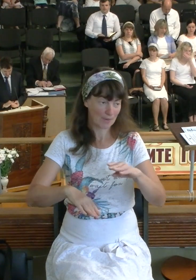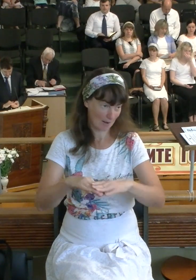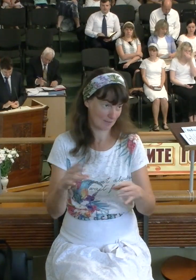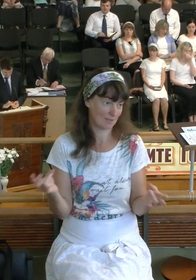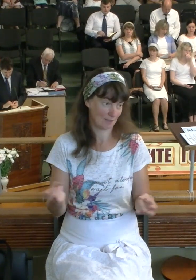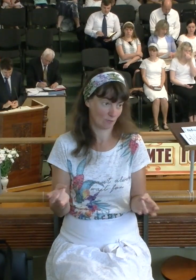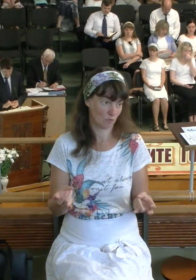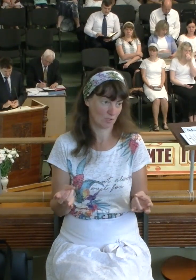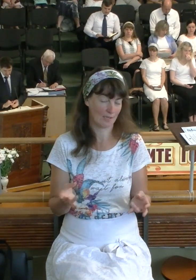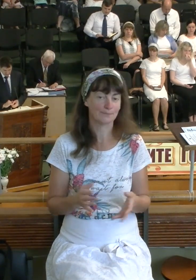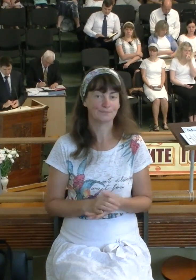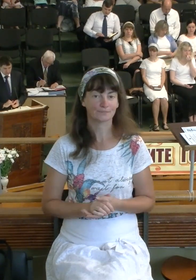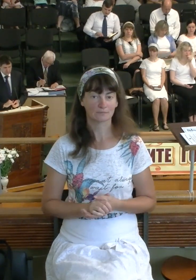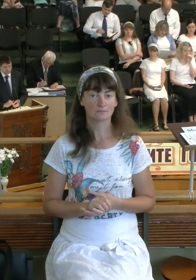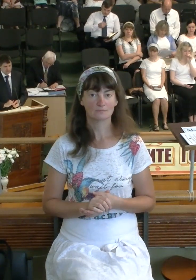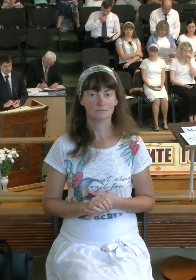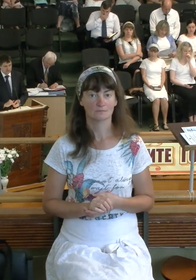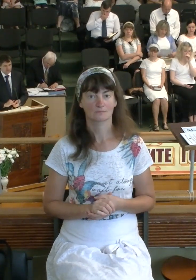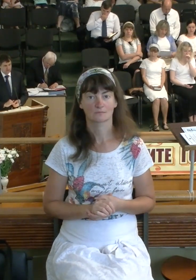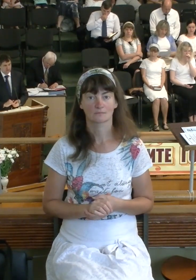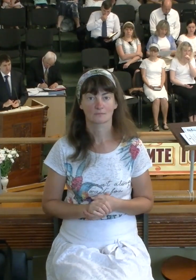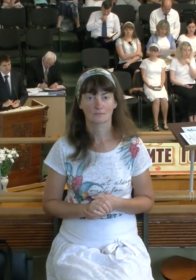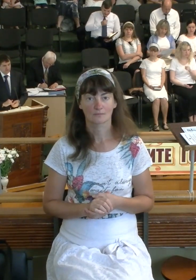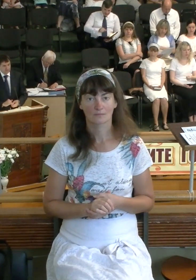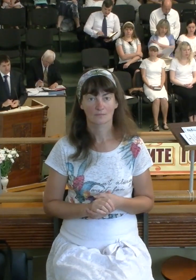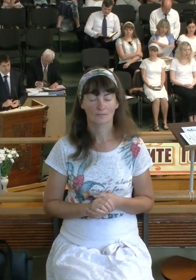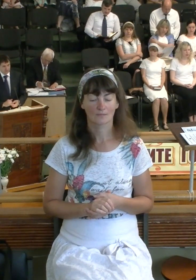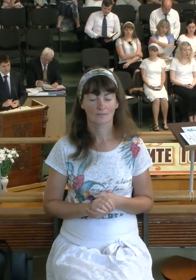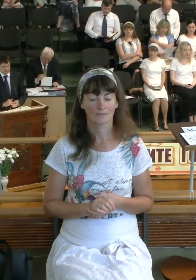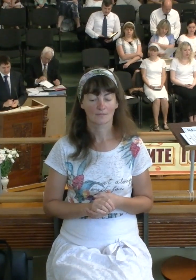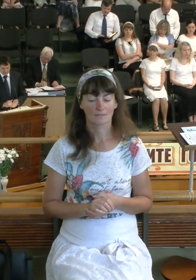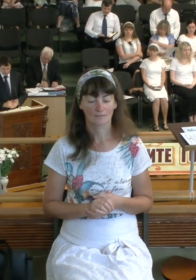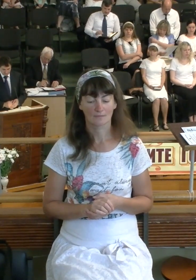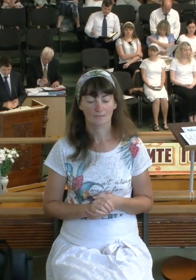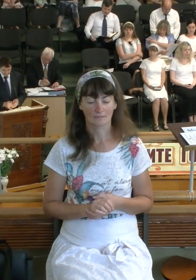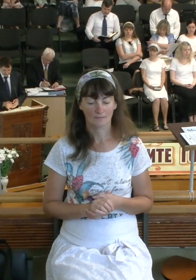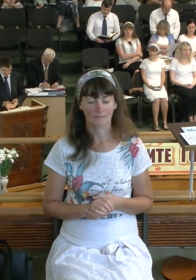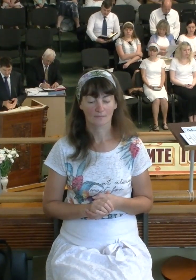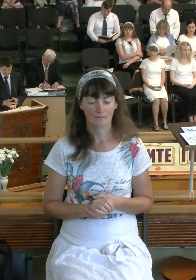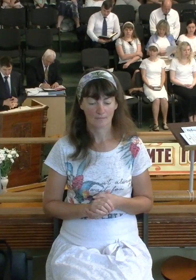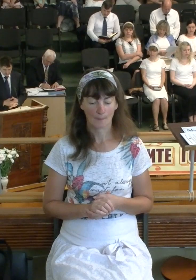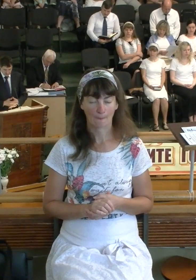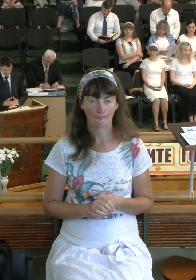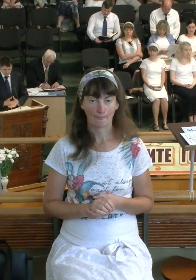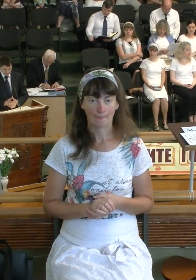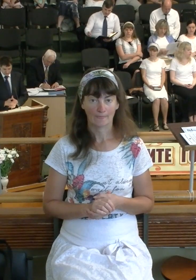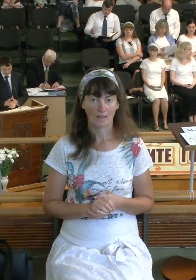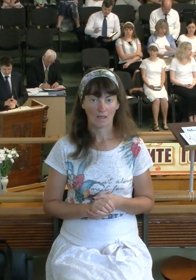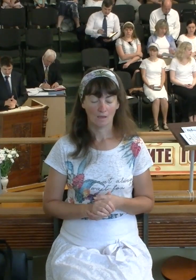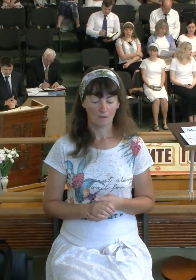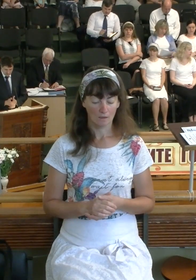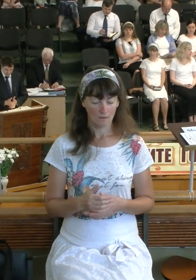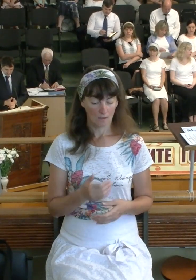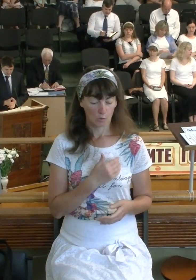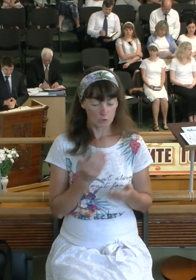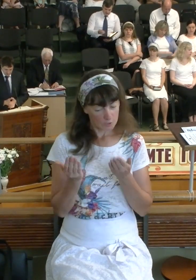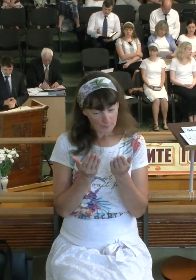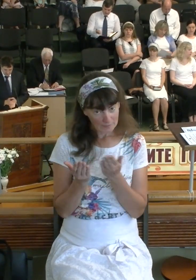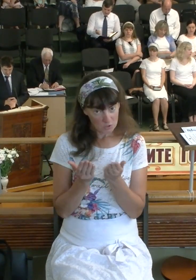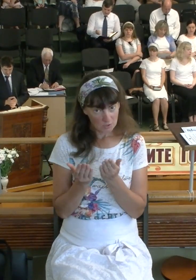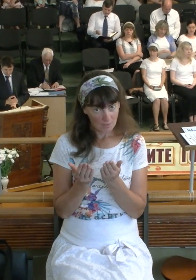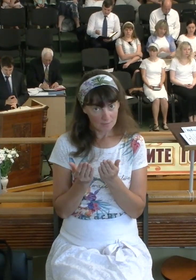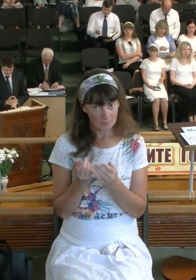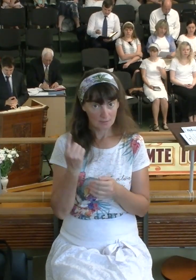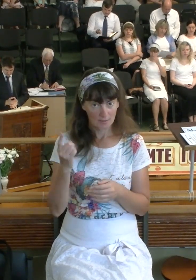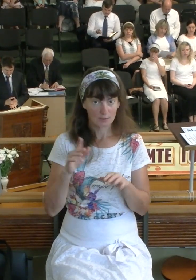именно затрагивает такую очень конкретную, практичную жизнь верующего человека. Я хочу прочитать